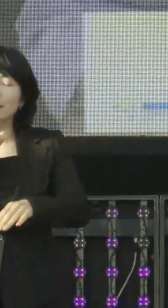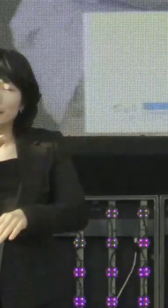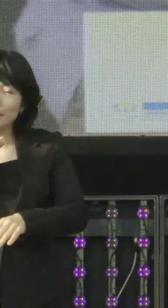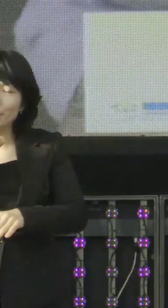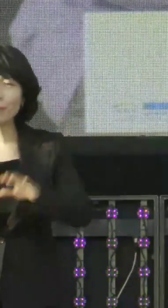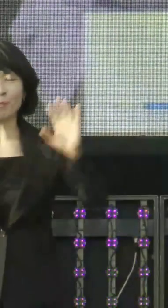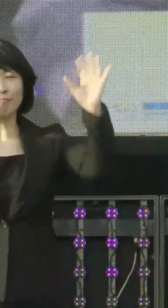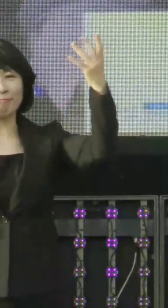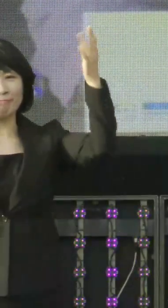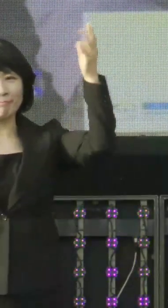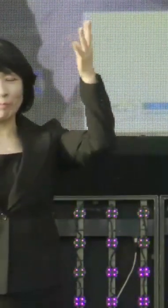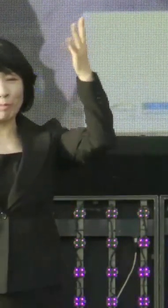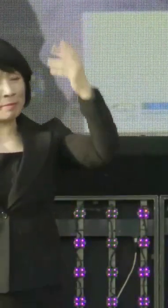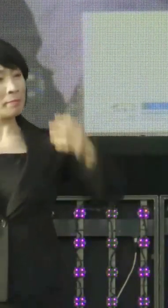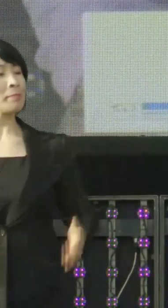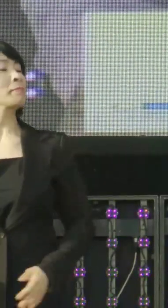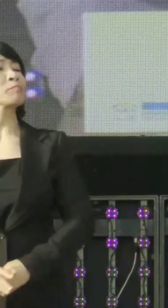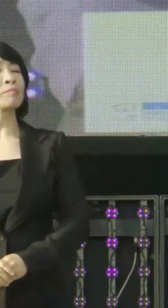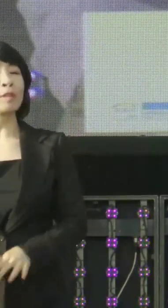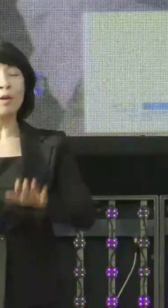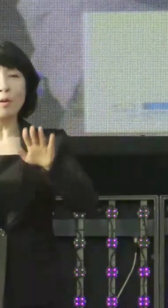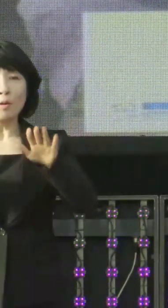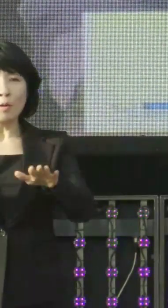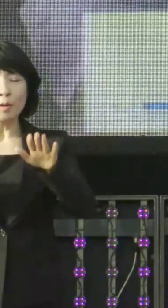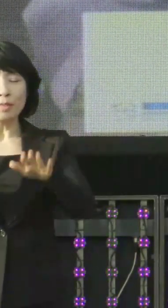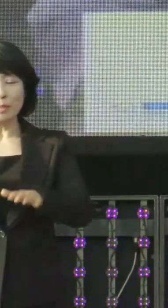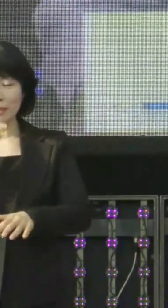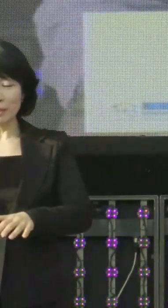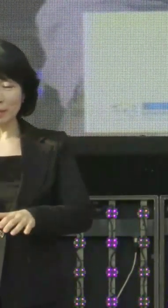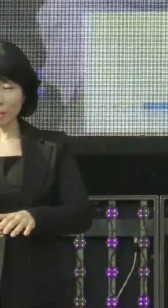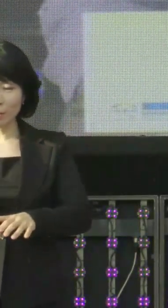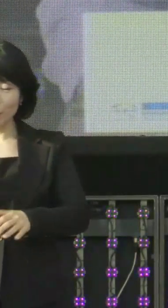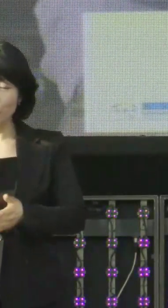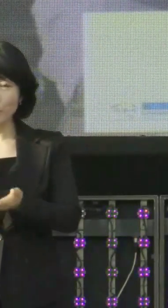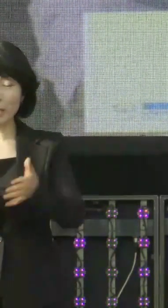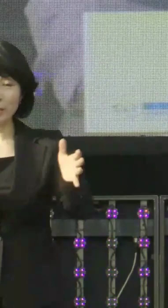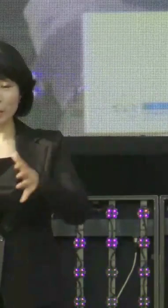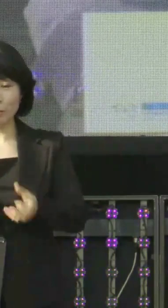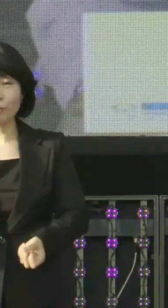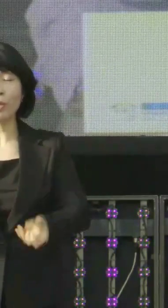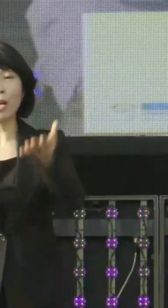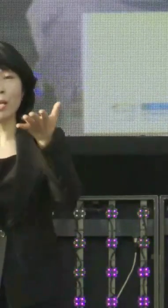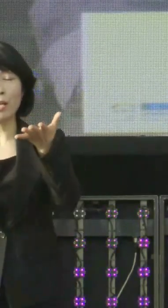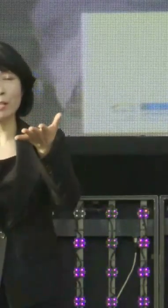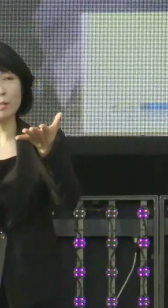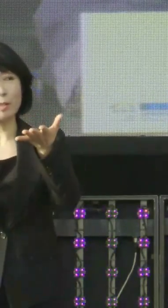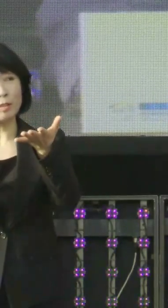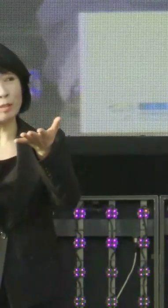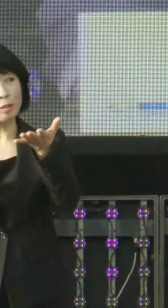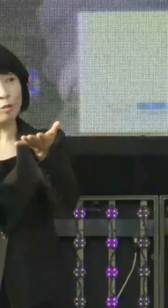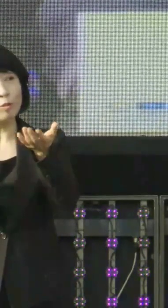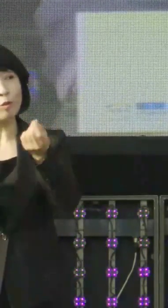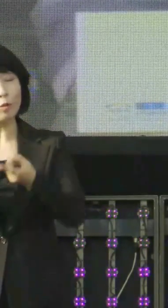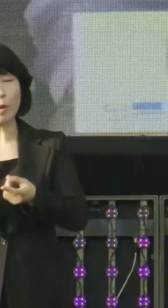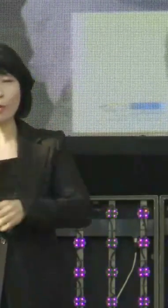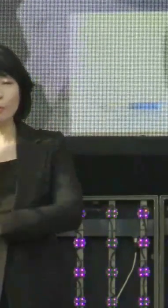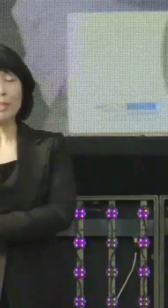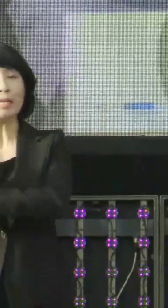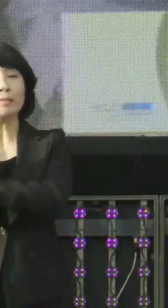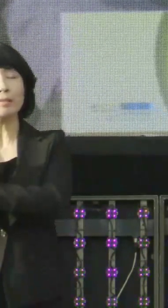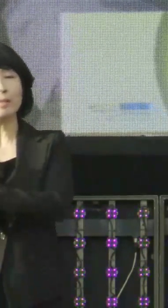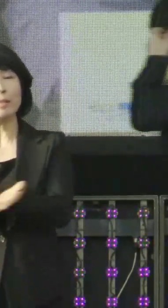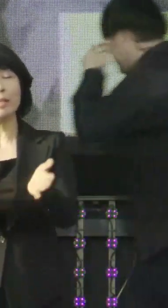진심으로 환영합니다. 오늘 이천 도자기 축제를 축하해 주시고 빛날 수